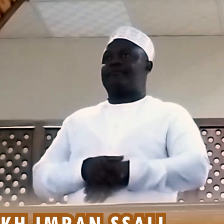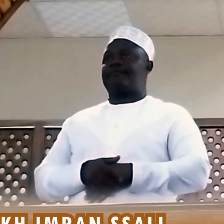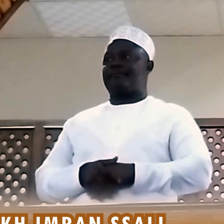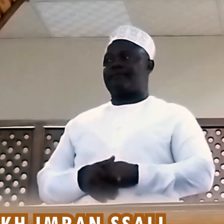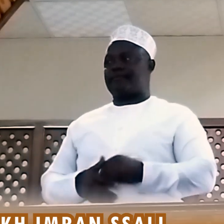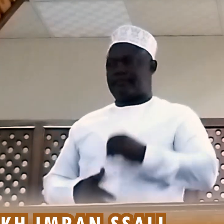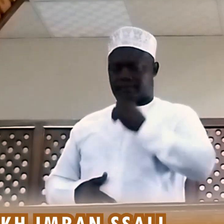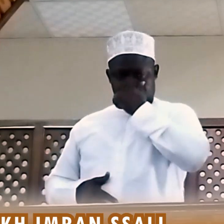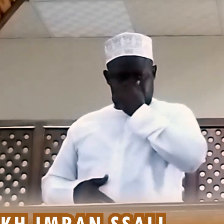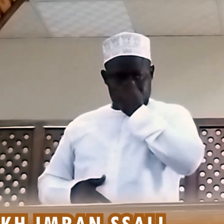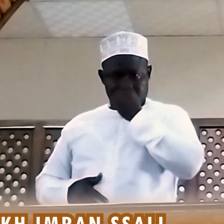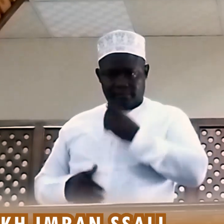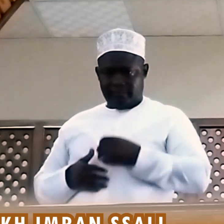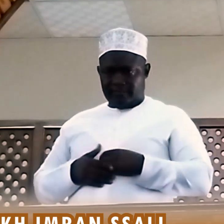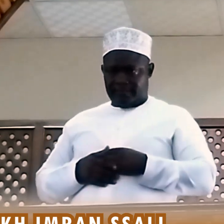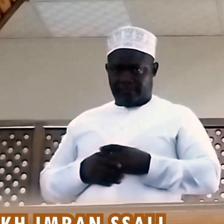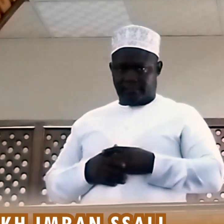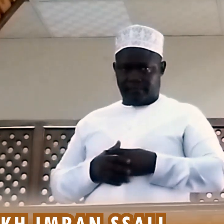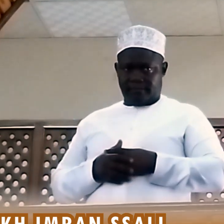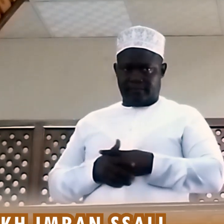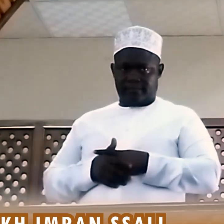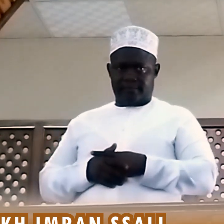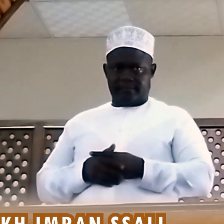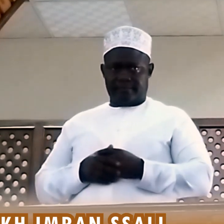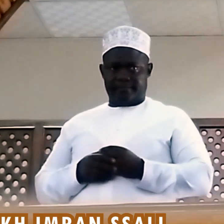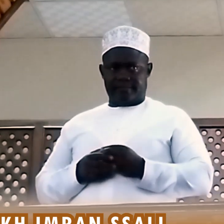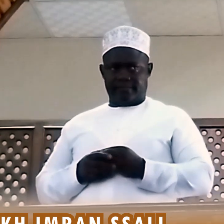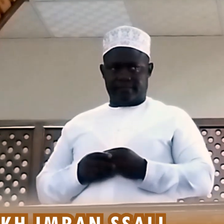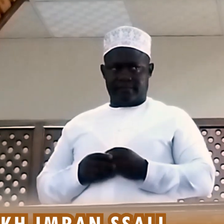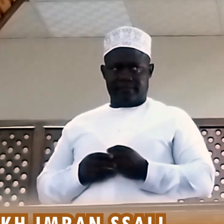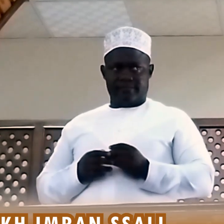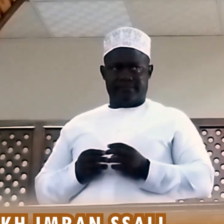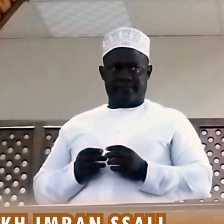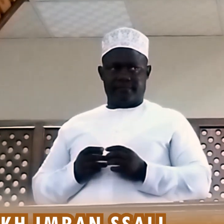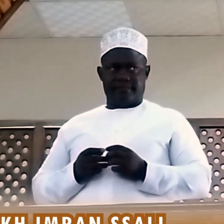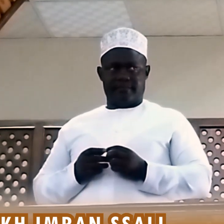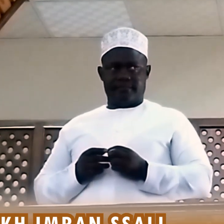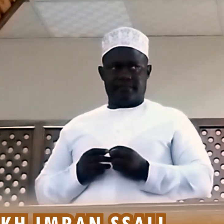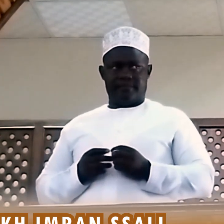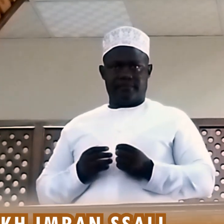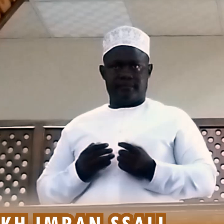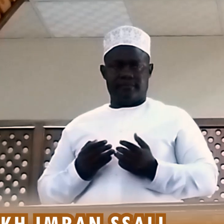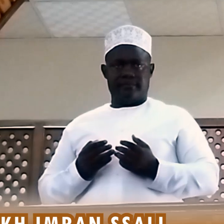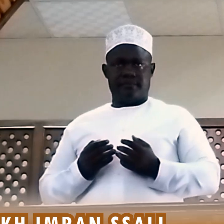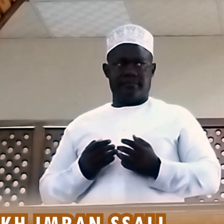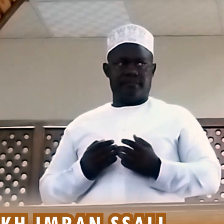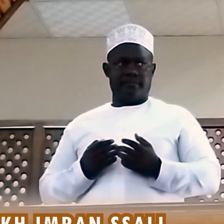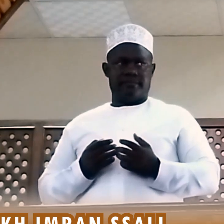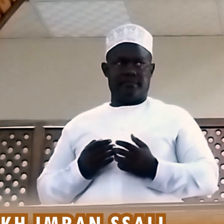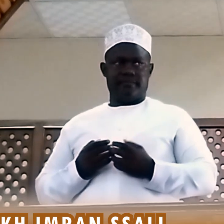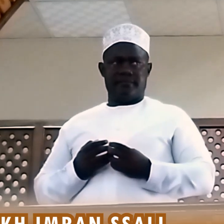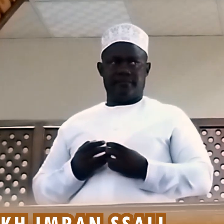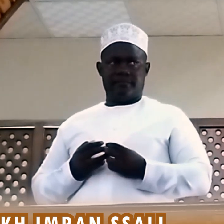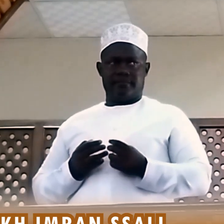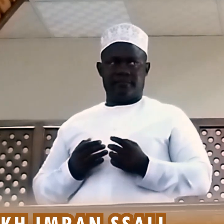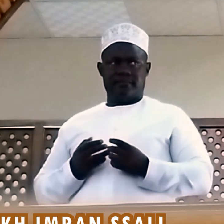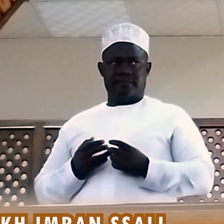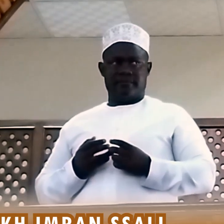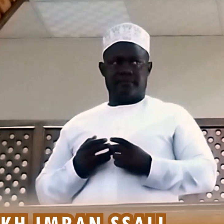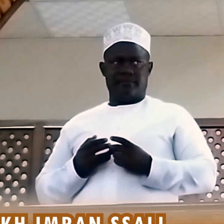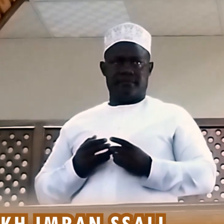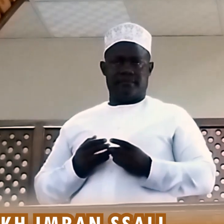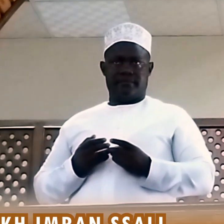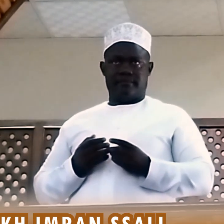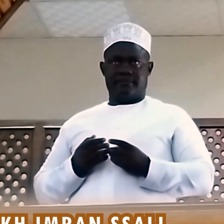وأسلم على البشير النذير وقد أمرنا الله تبارك وتعالى بالصلاة عليه فقال جل